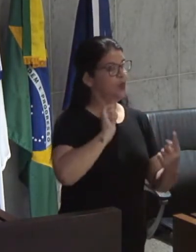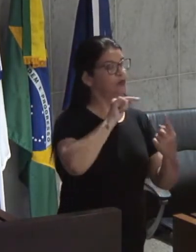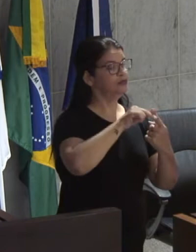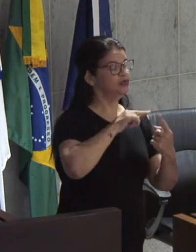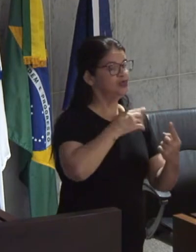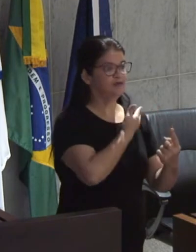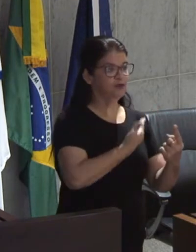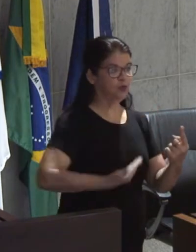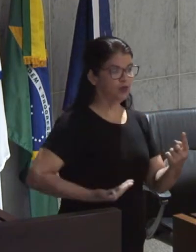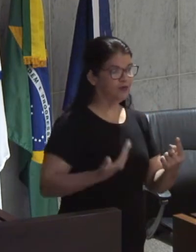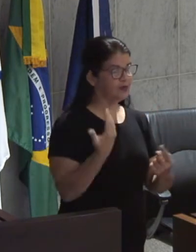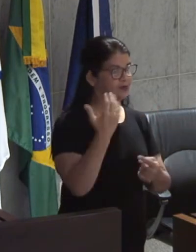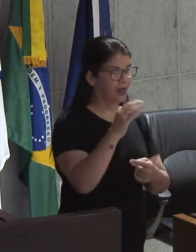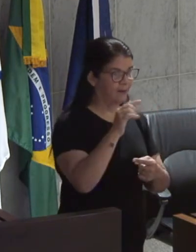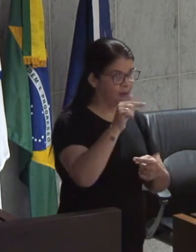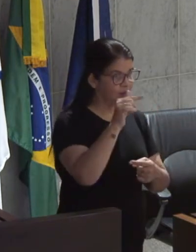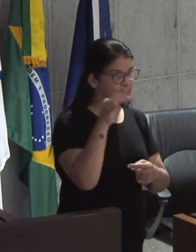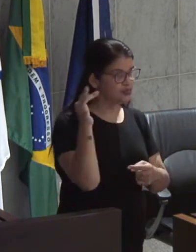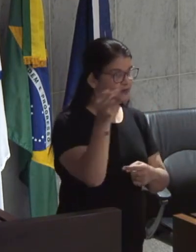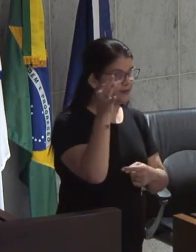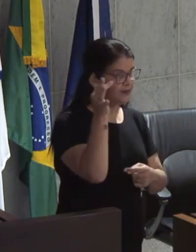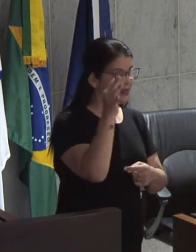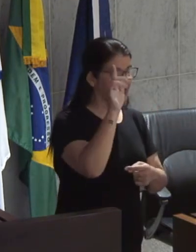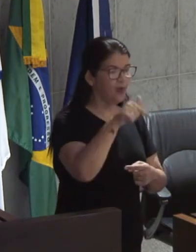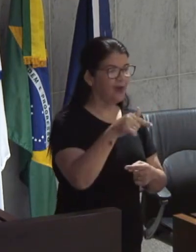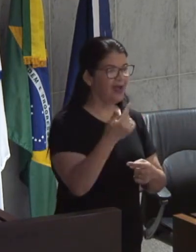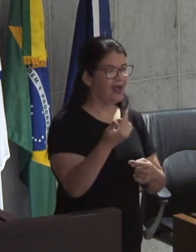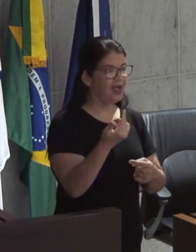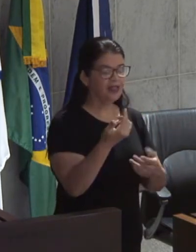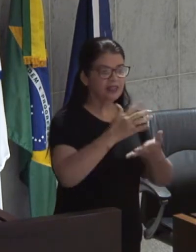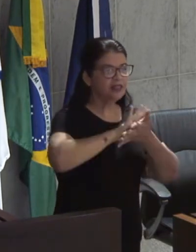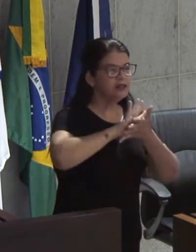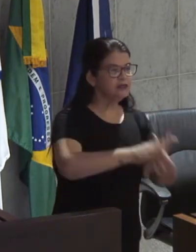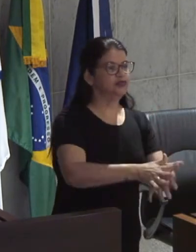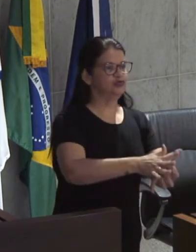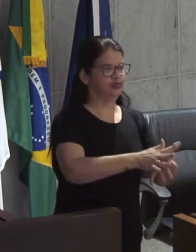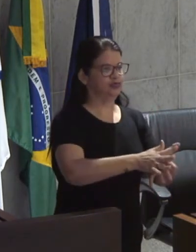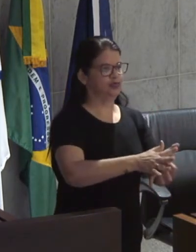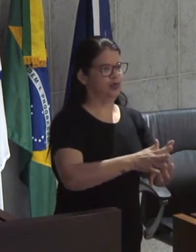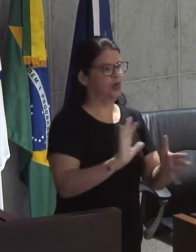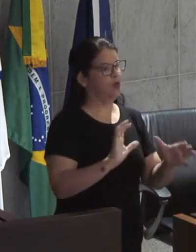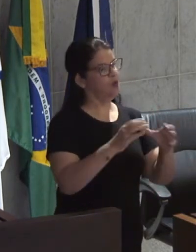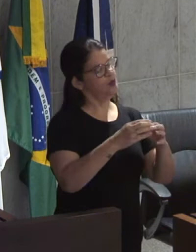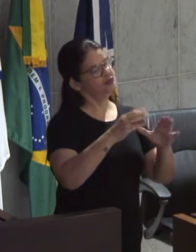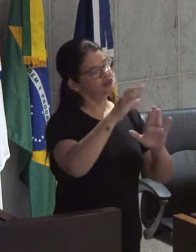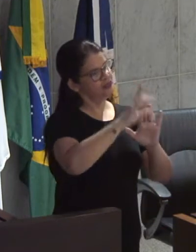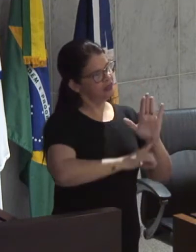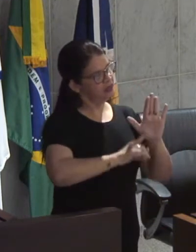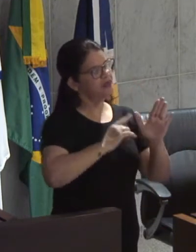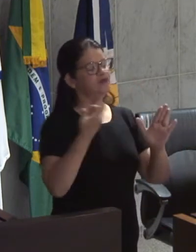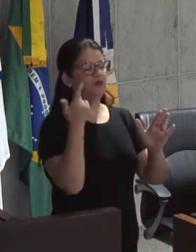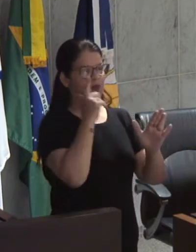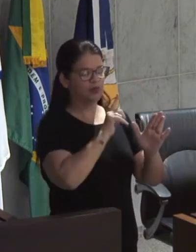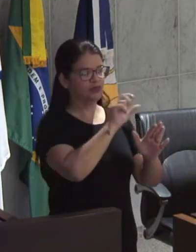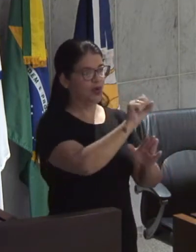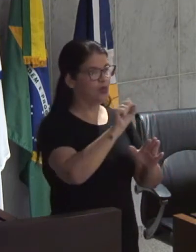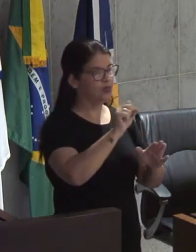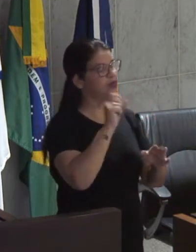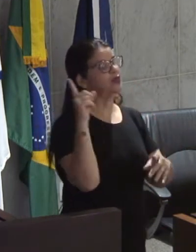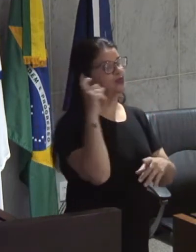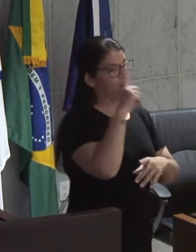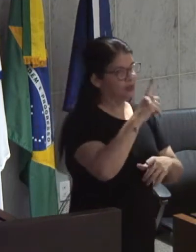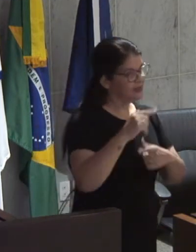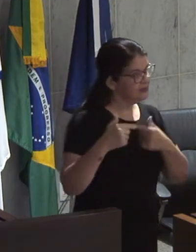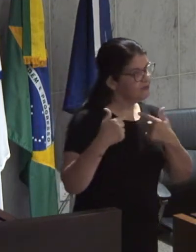do governo que está posto aí no federal é destruir o conjunto dos direitos que foram conquistados em 88 com muita